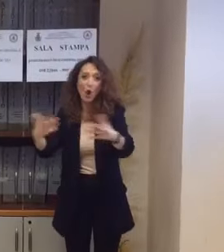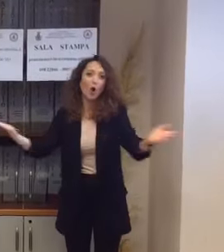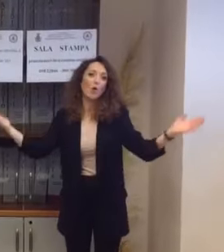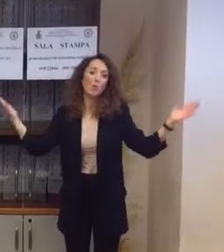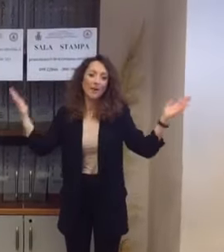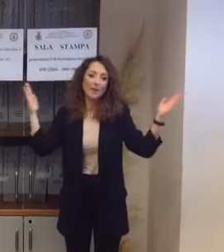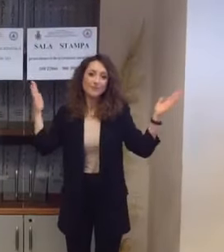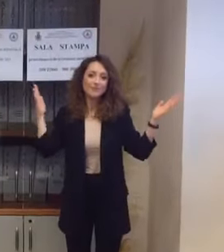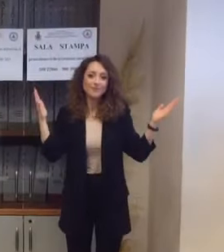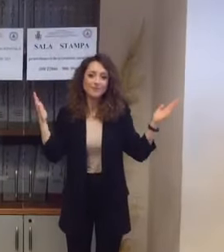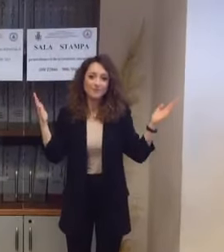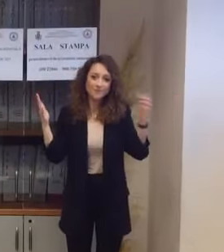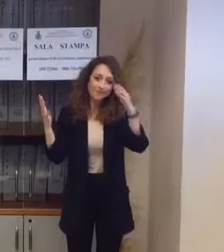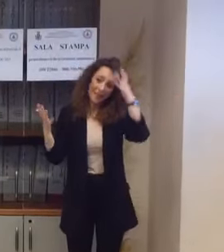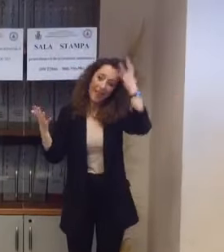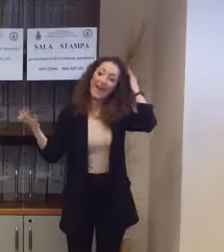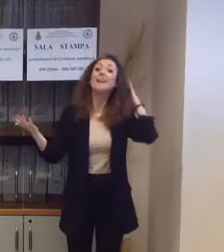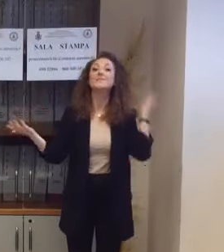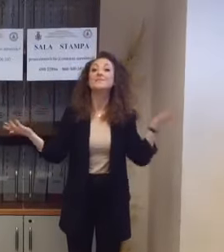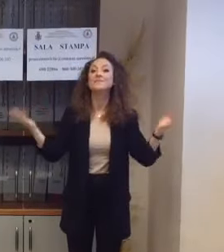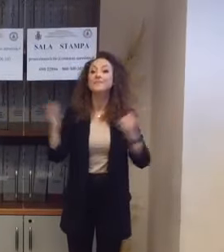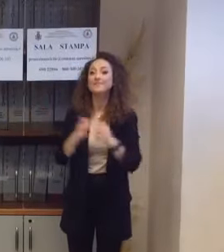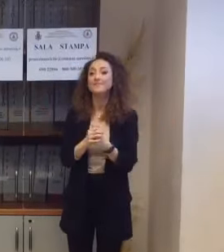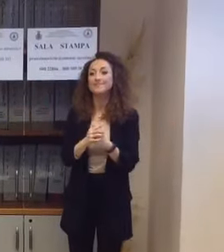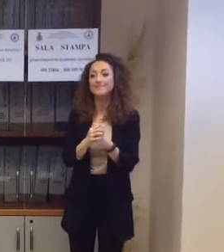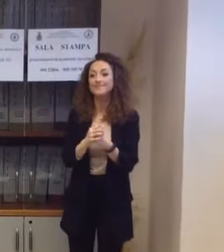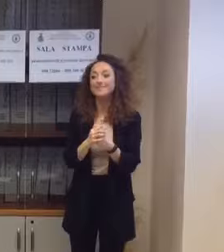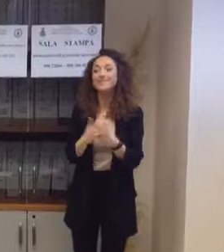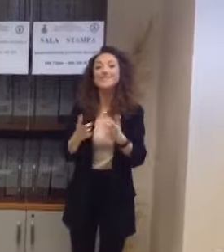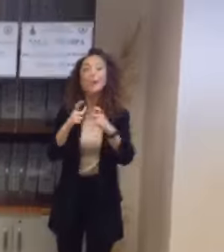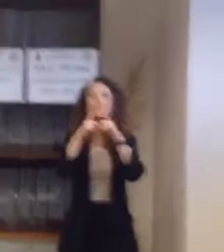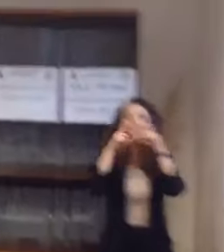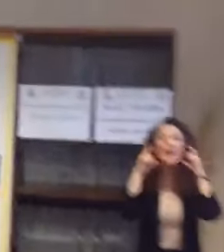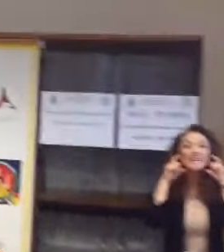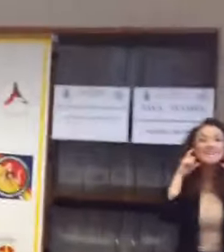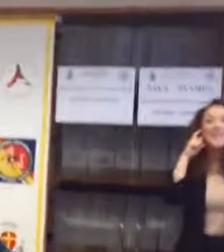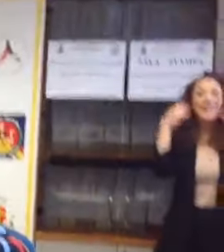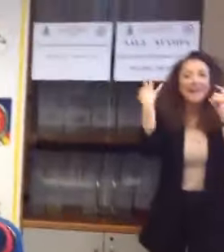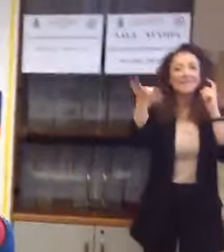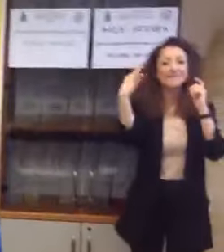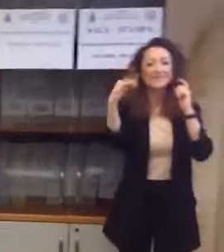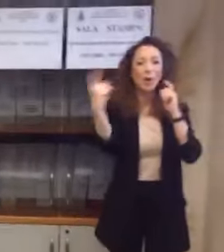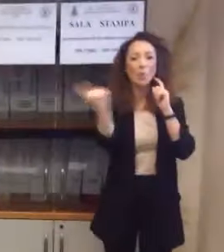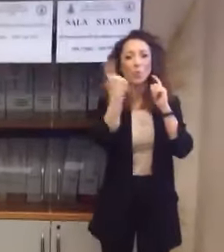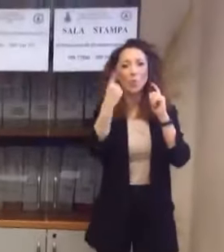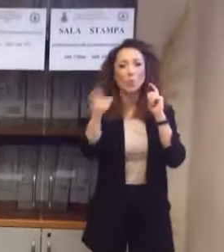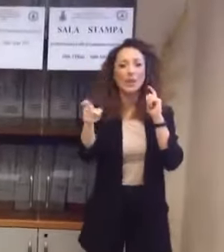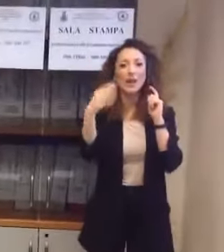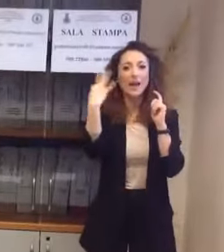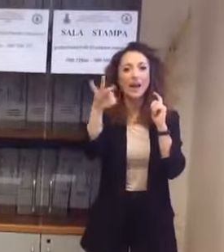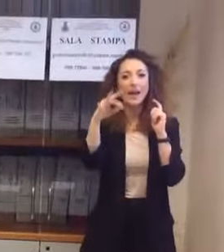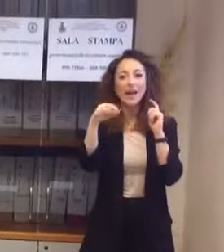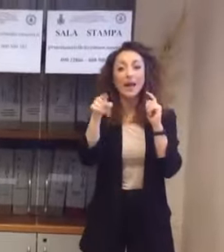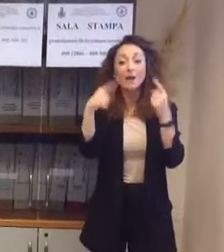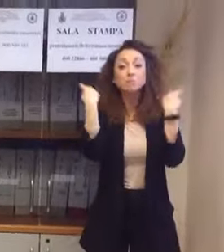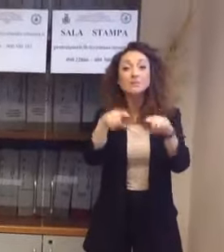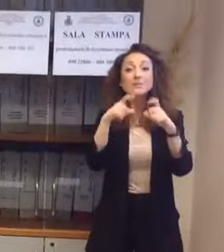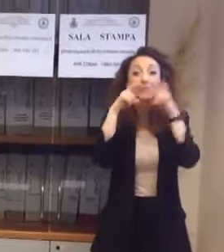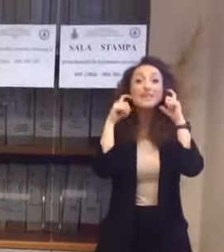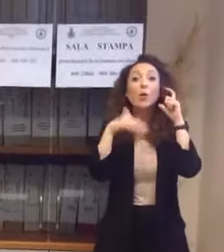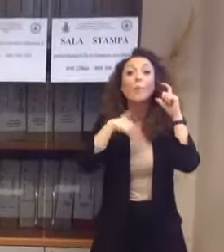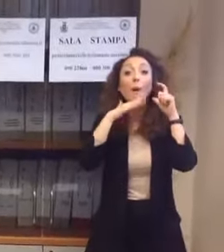ormai, ah, e allora, mascherine esclusive, questa è mascherina Ubabio,